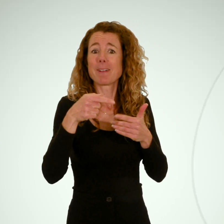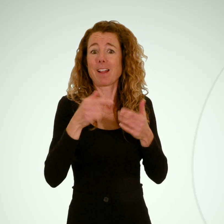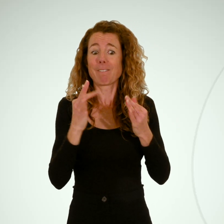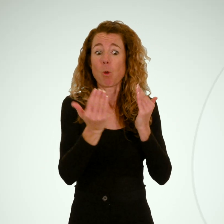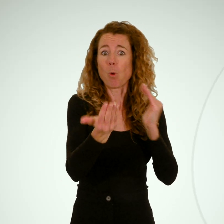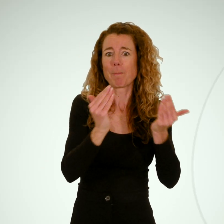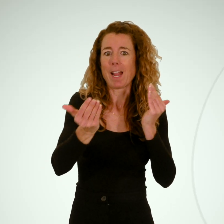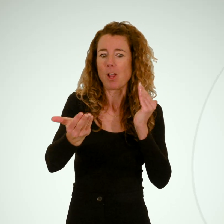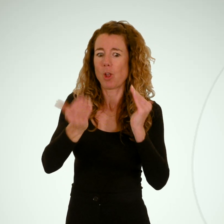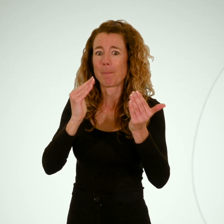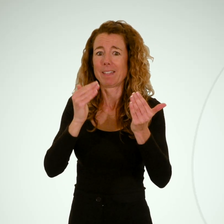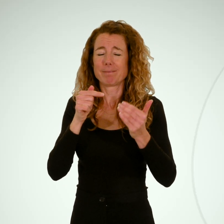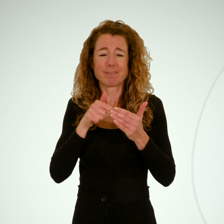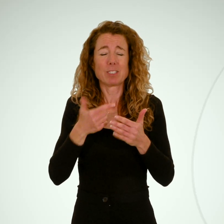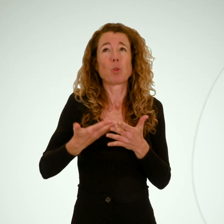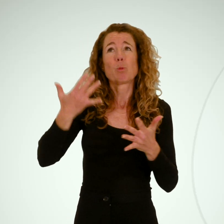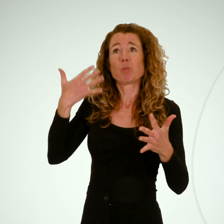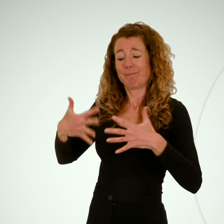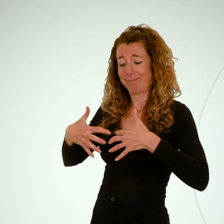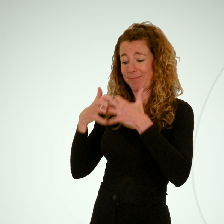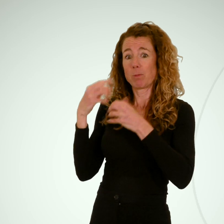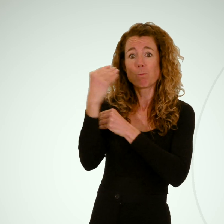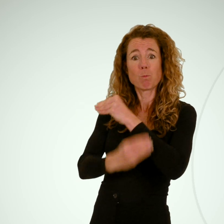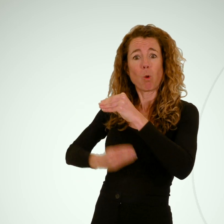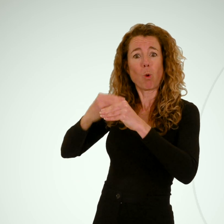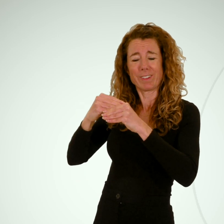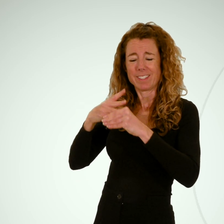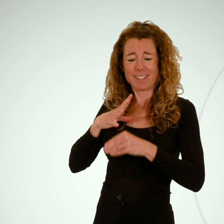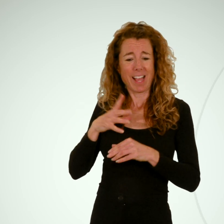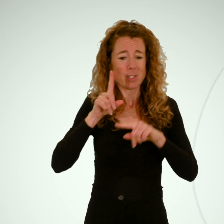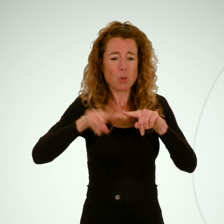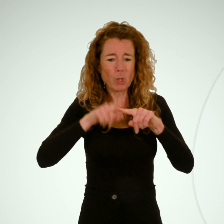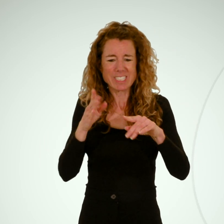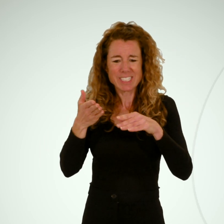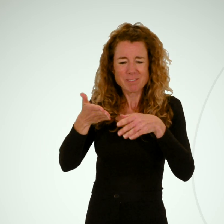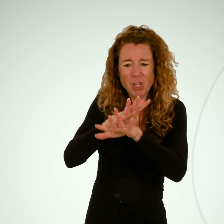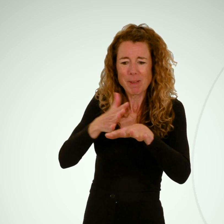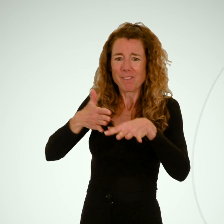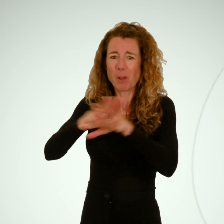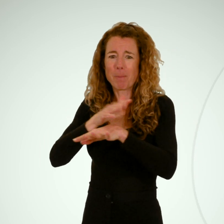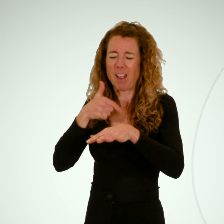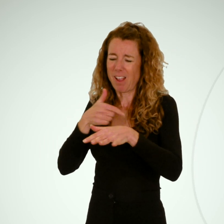des comparaisons, j'annoncerai des choses cachées depuis la création du monde.